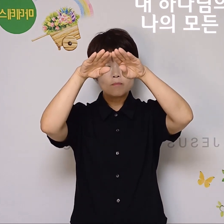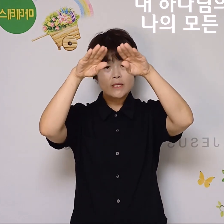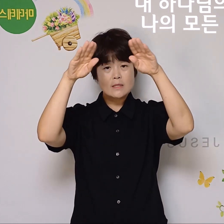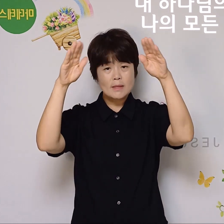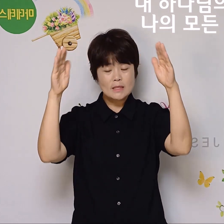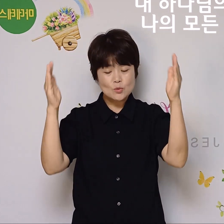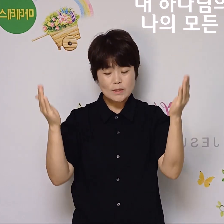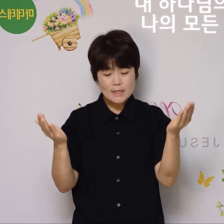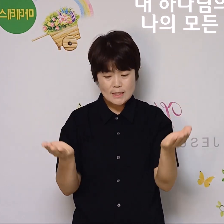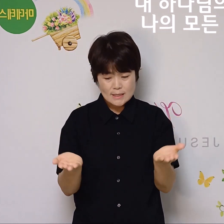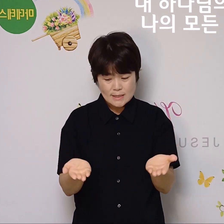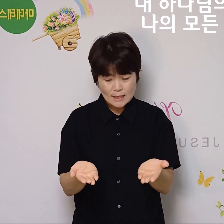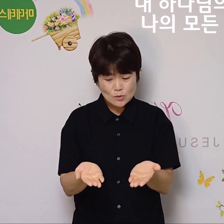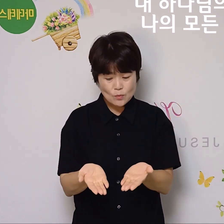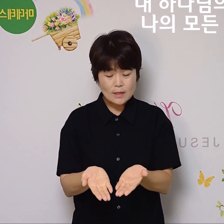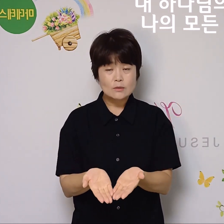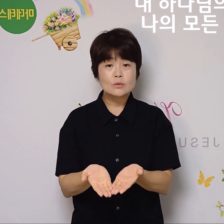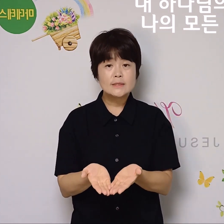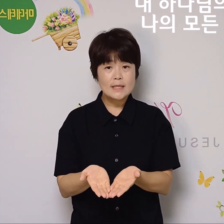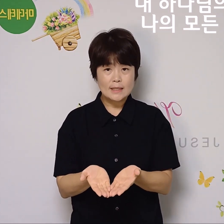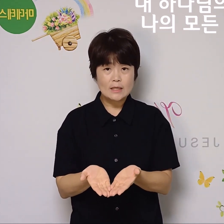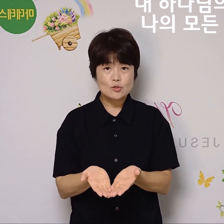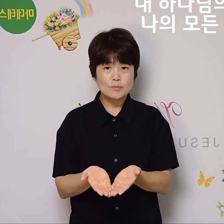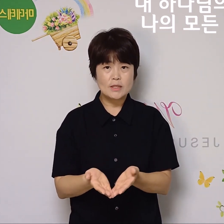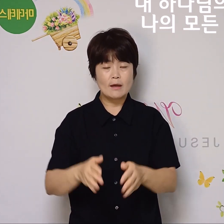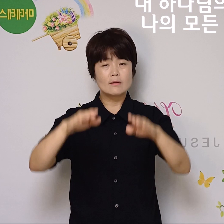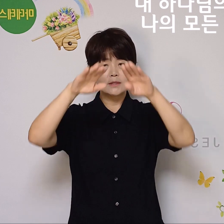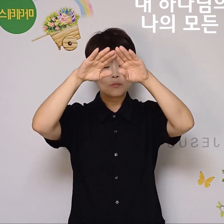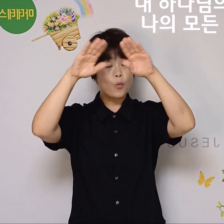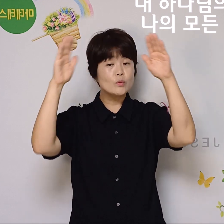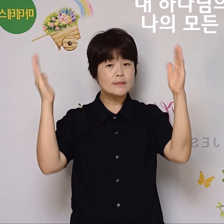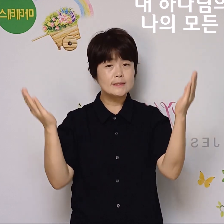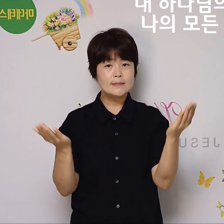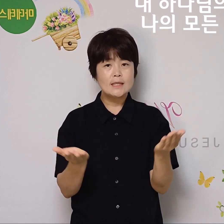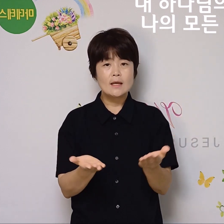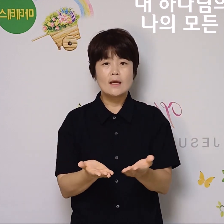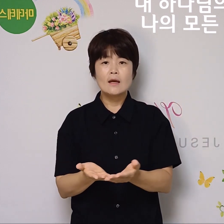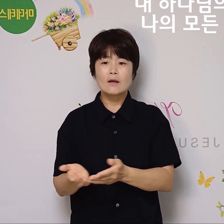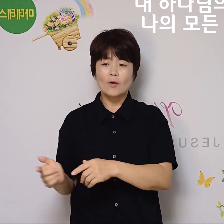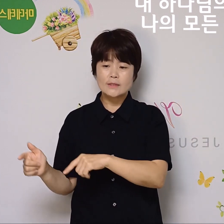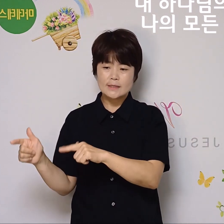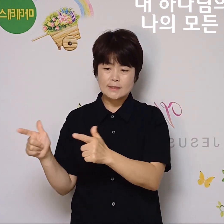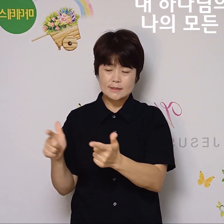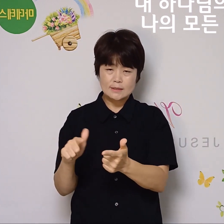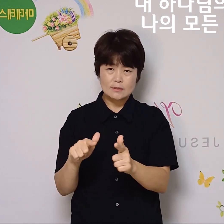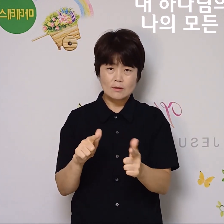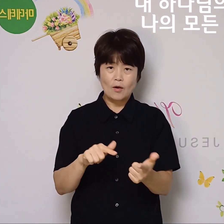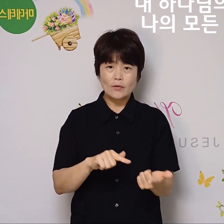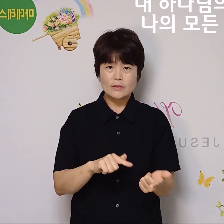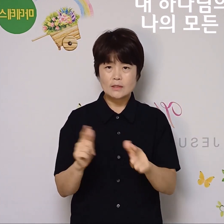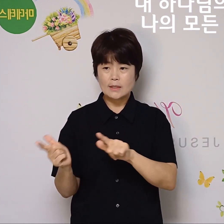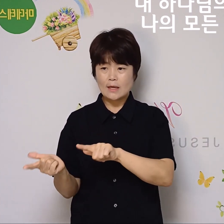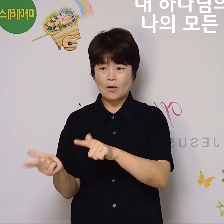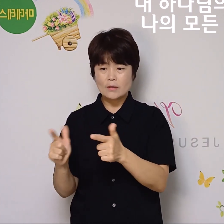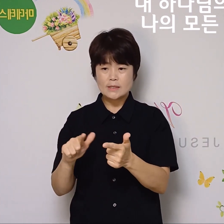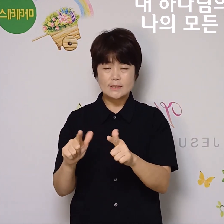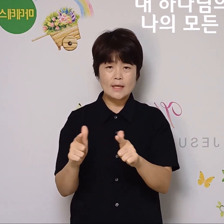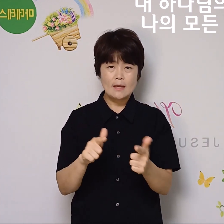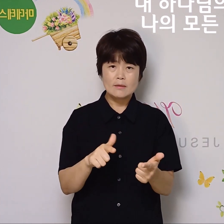검지에서 만난 손이 새끼손가락으로 끝나게 해주시면 돼요. 그래서 모든 것들을 이렇게 것인데